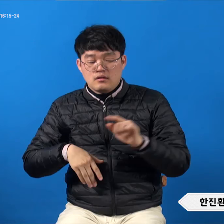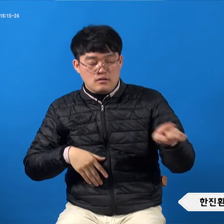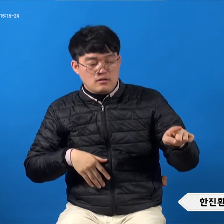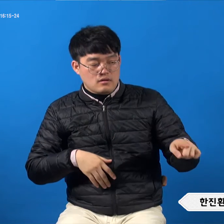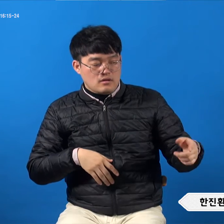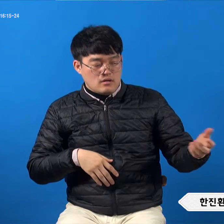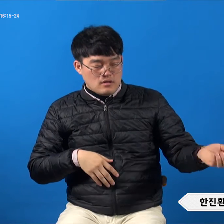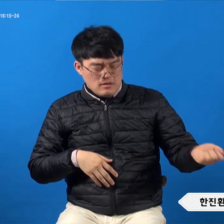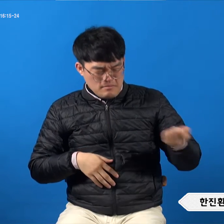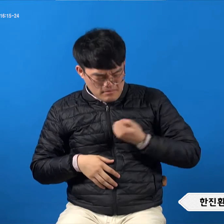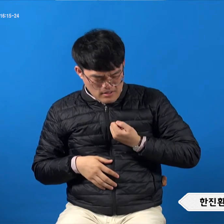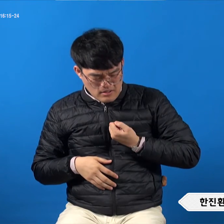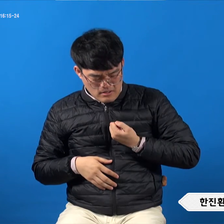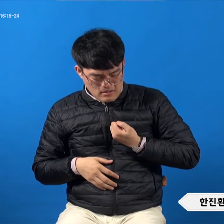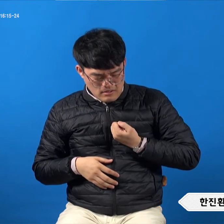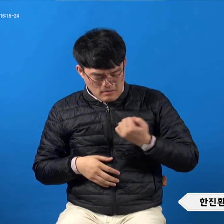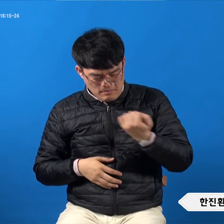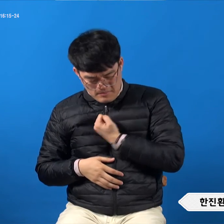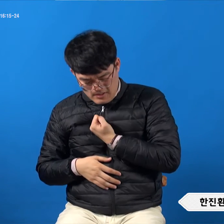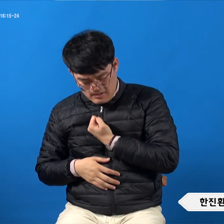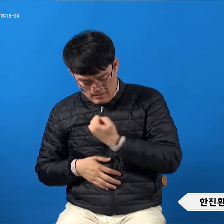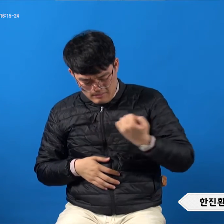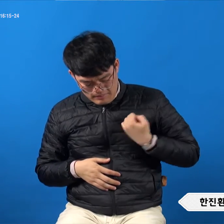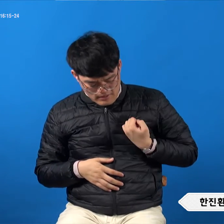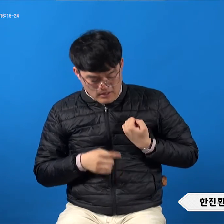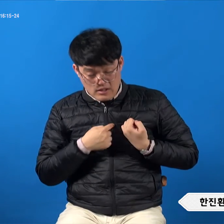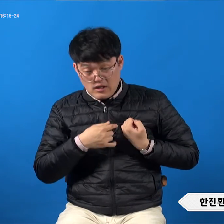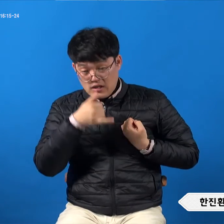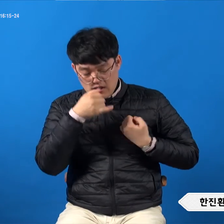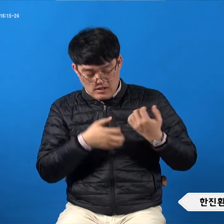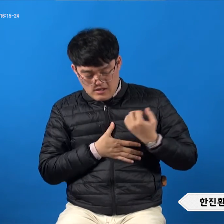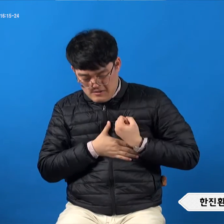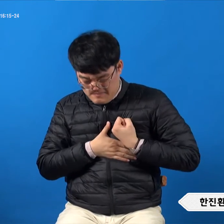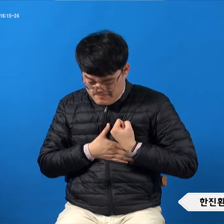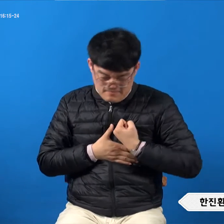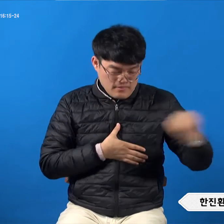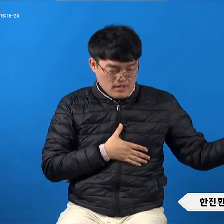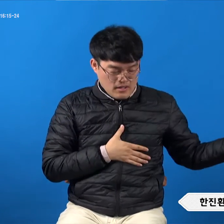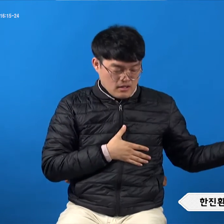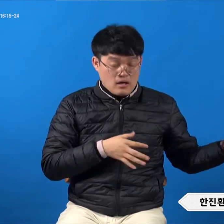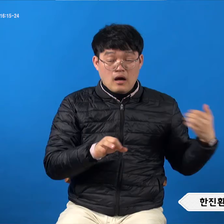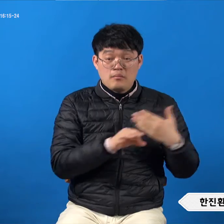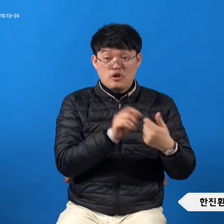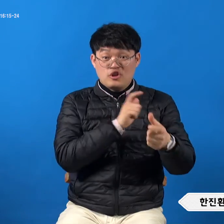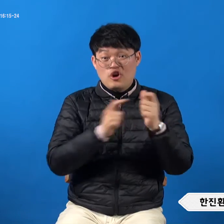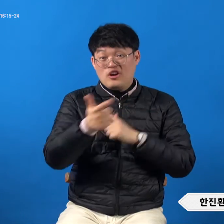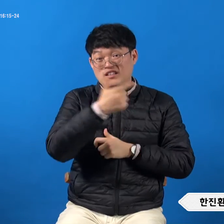못을 뽑아버리려고 하지 마라. 못을 뽑고 나면 그 자리에 더 큰 대못이 온다.